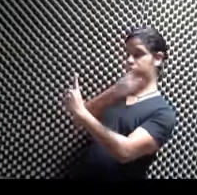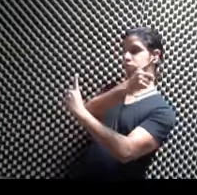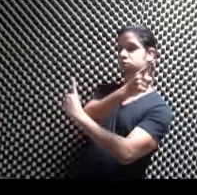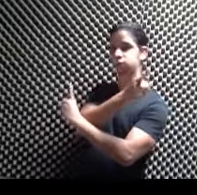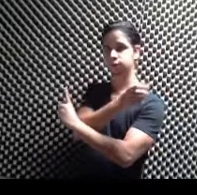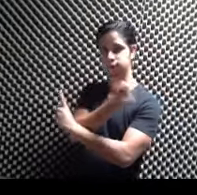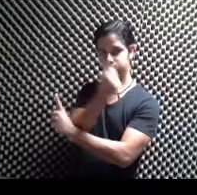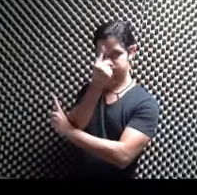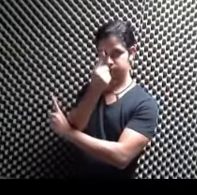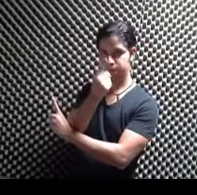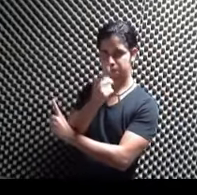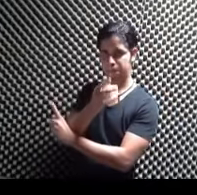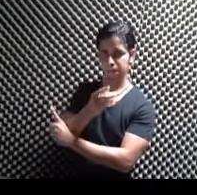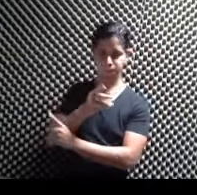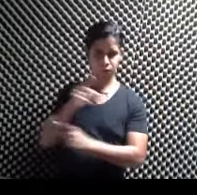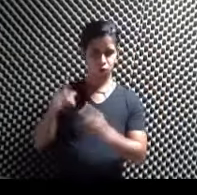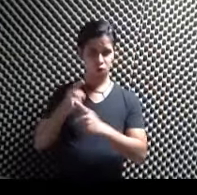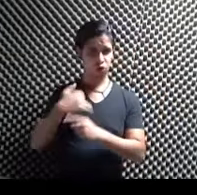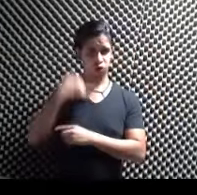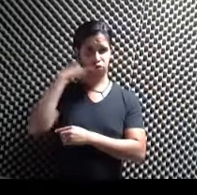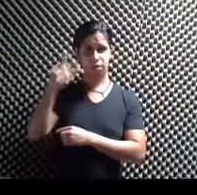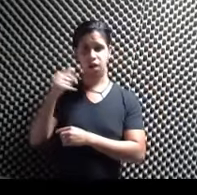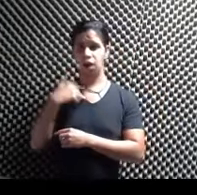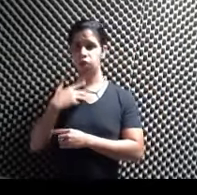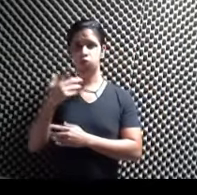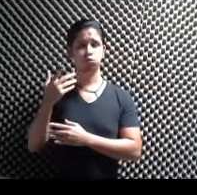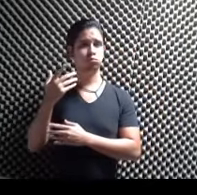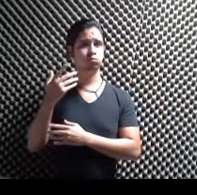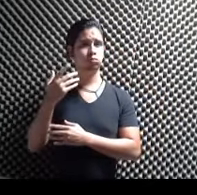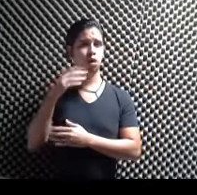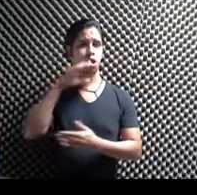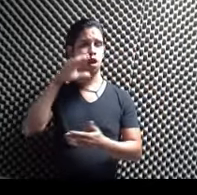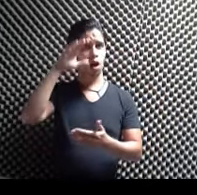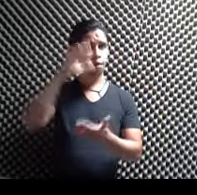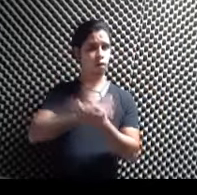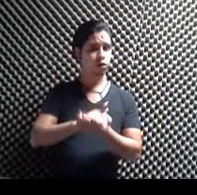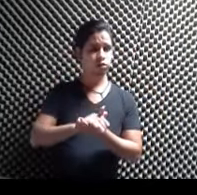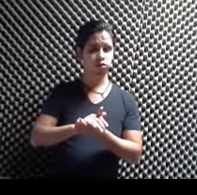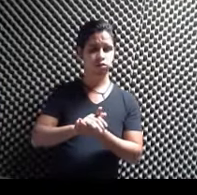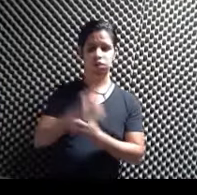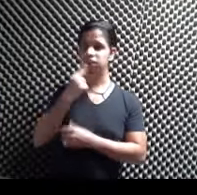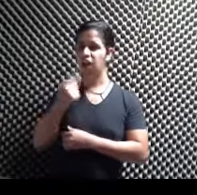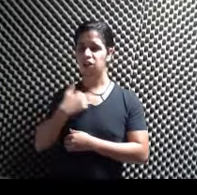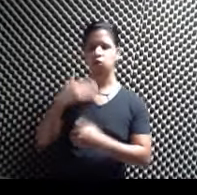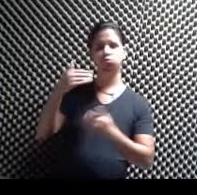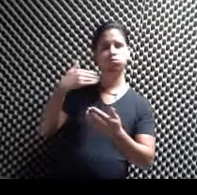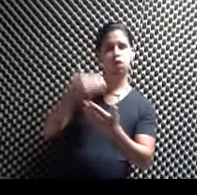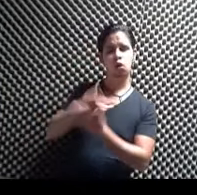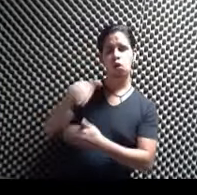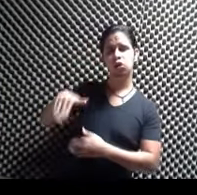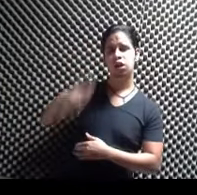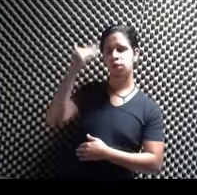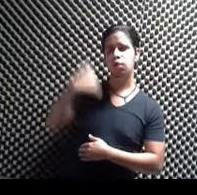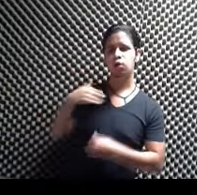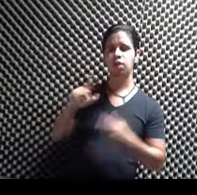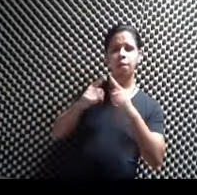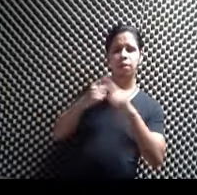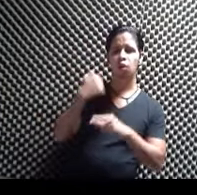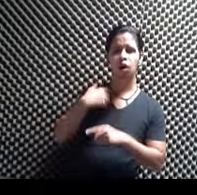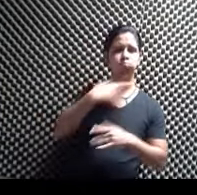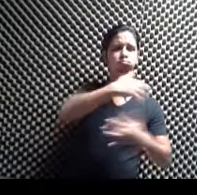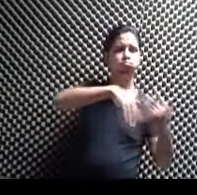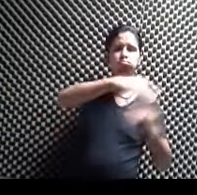de las cosas que dice, cuando tú llamas a tu esposa o a tu compañera y dice, mira, hoy llego tarde, pues voy con los panas a pasar un ratito con ellos, no hay problema, me deja,